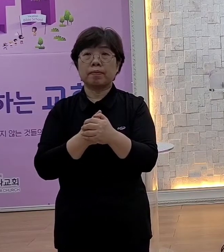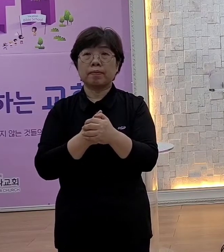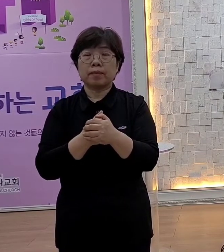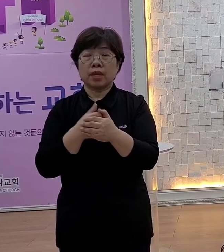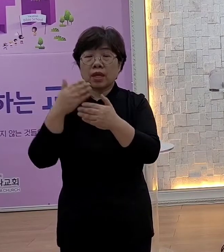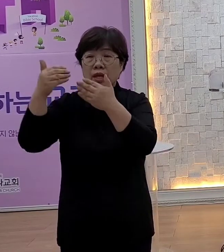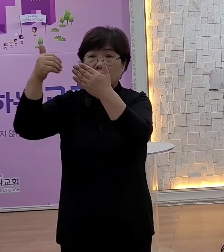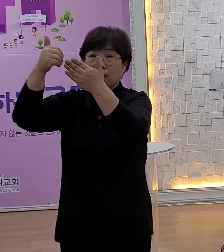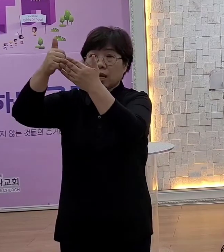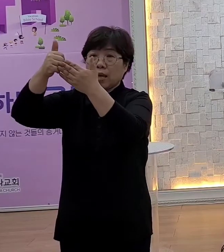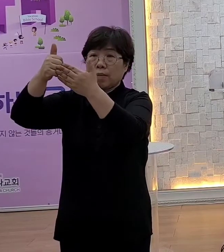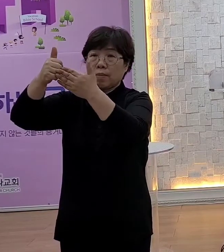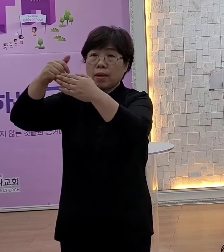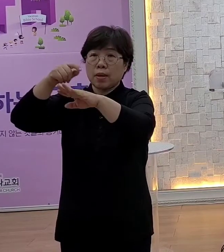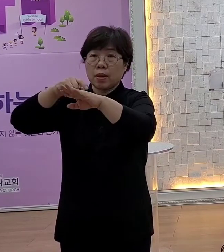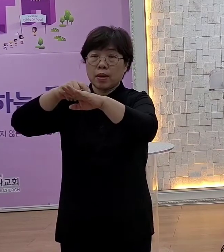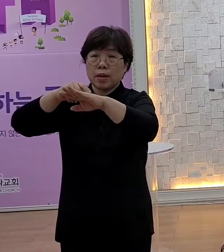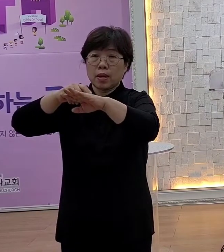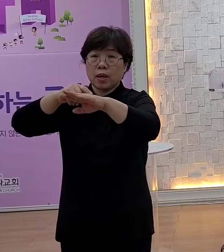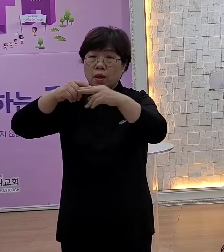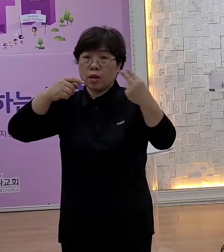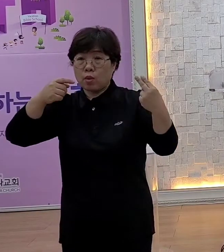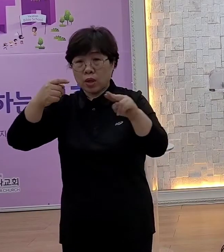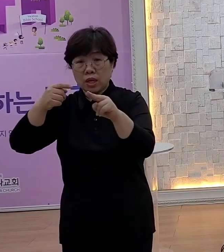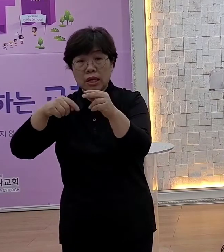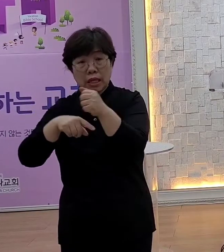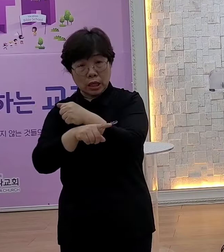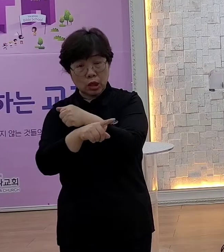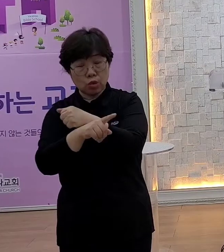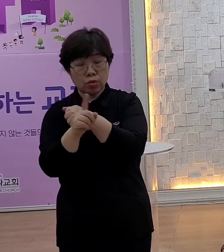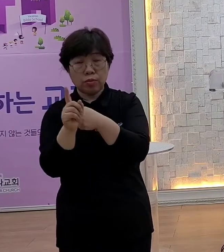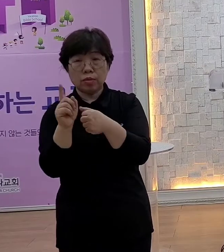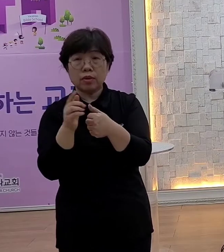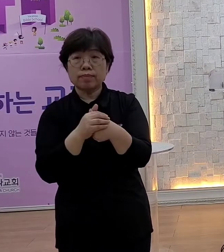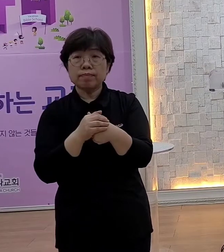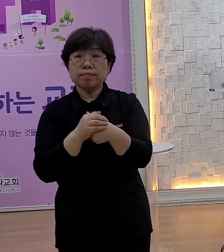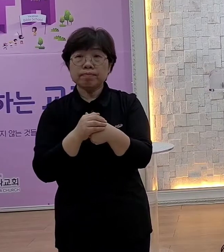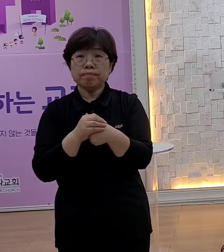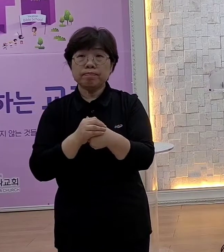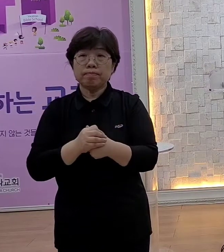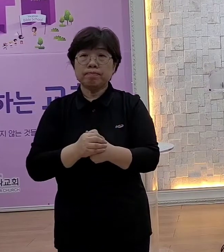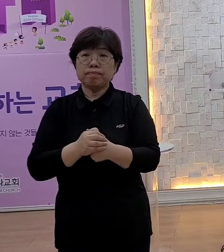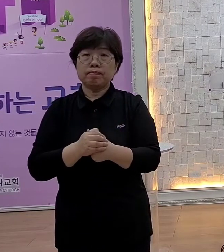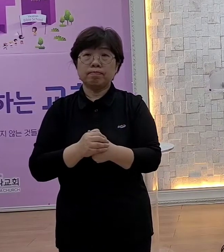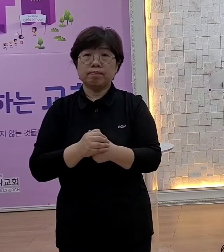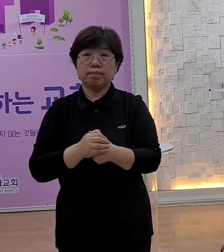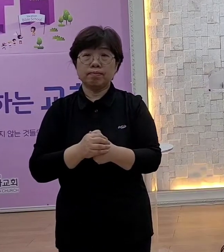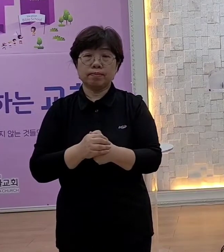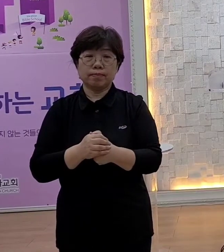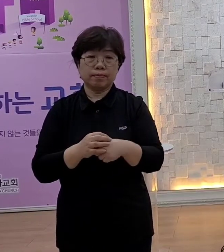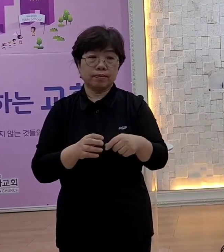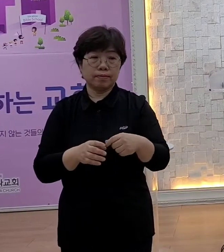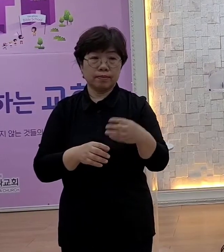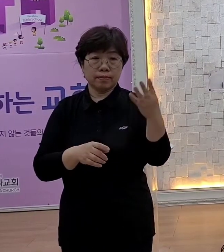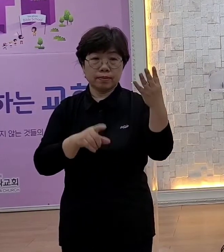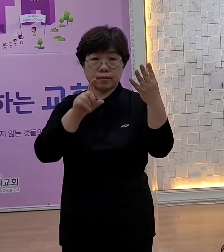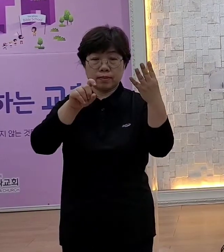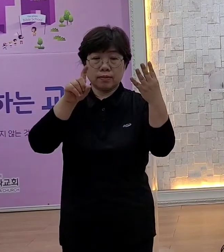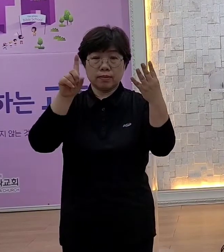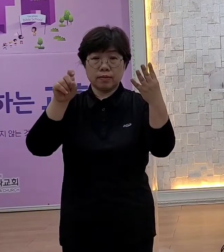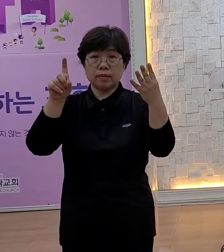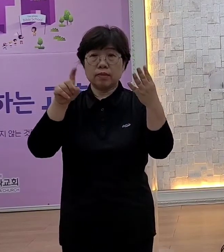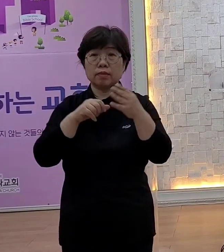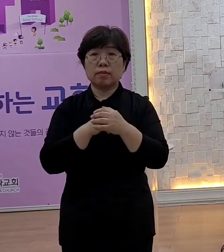뭐냐면 하나님께서 갑자기 왜 이런 말도 안 되는 뜻을 돌이키셨느냐. 가장 큰 이유가 뭡니까 여러분? 11절에서